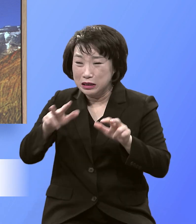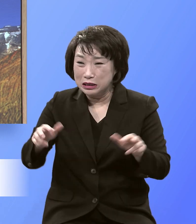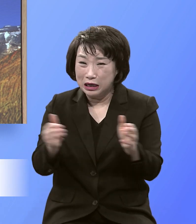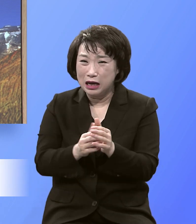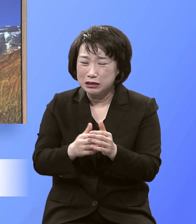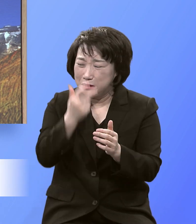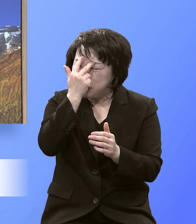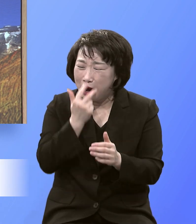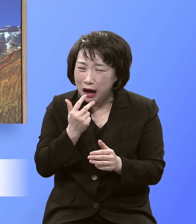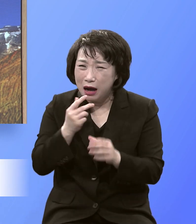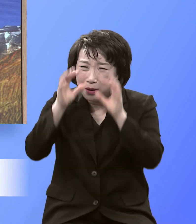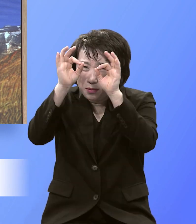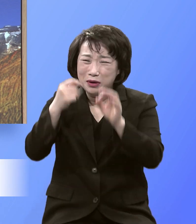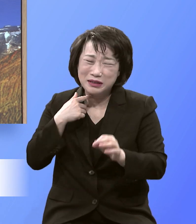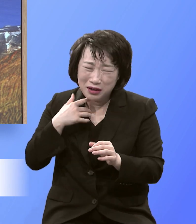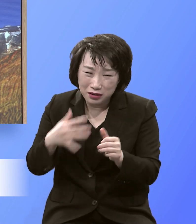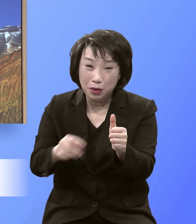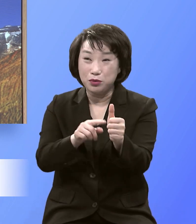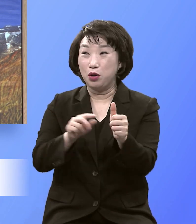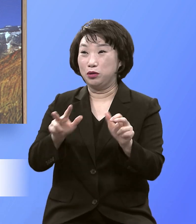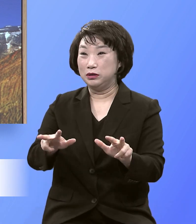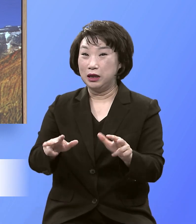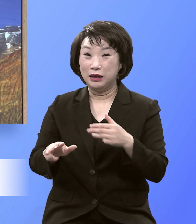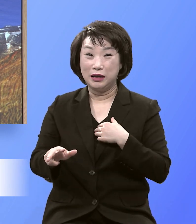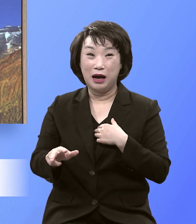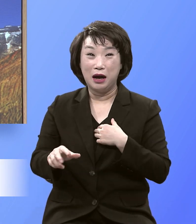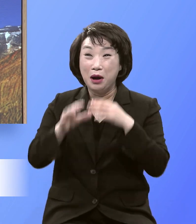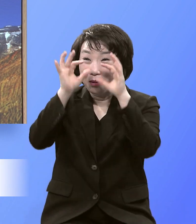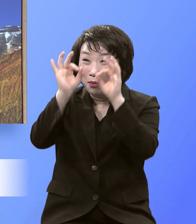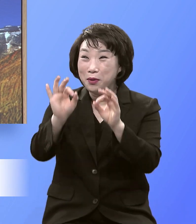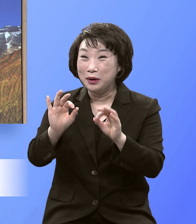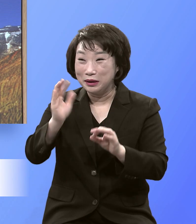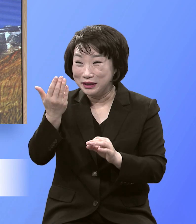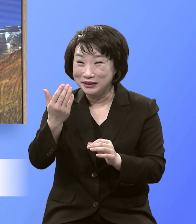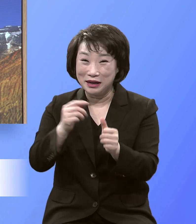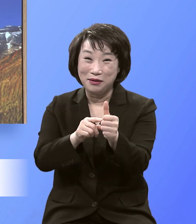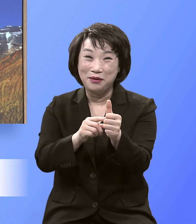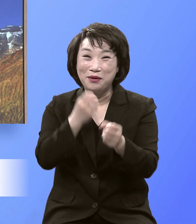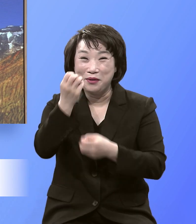없어요. 근데 이렇게 나를 보게 했습니다.